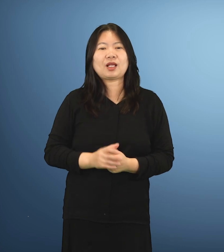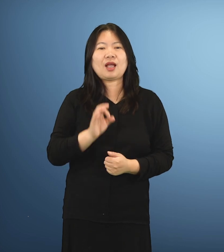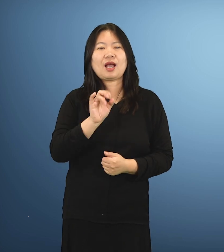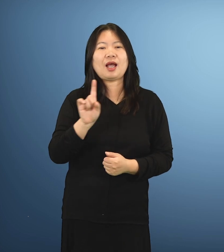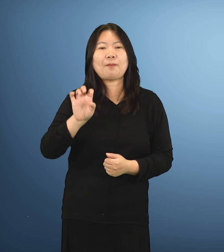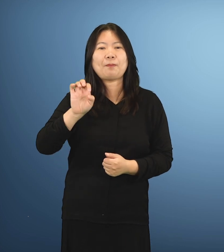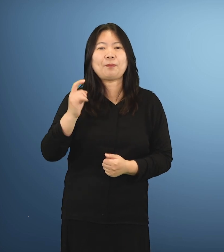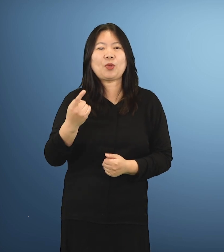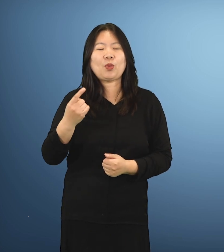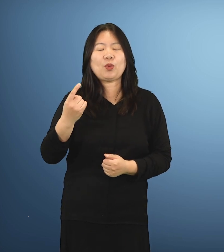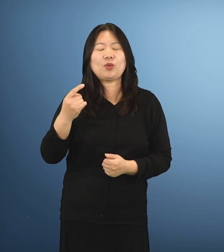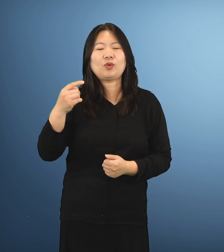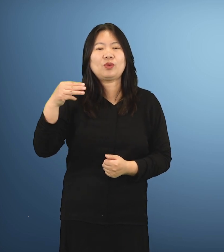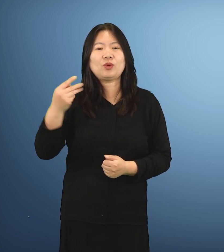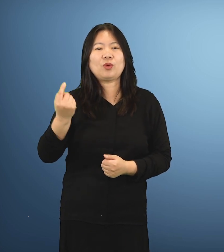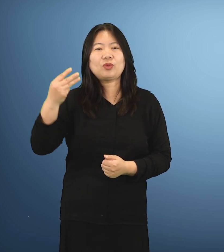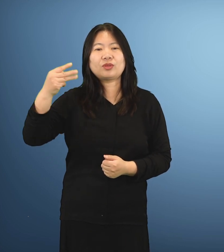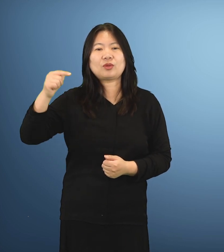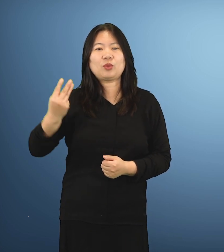아포스톨로스라는 말은